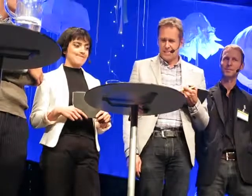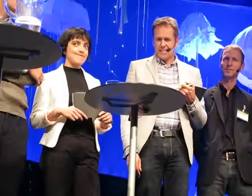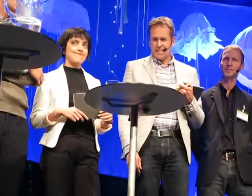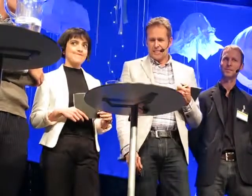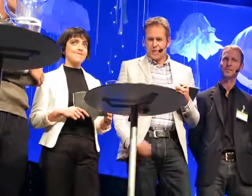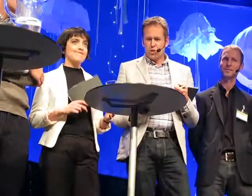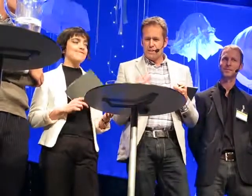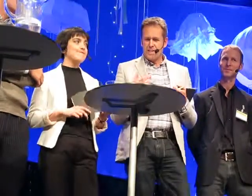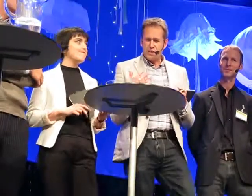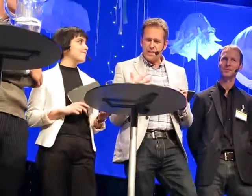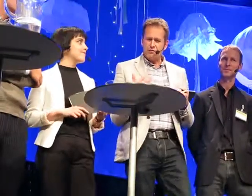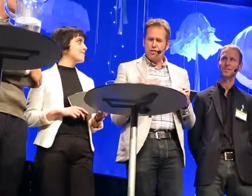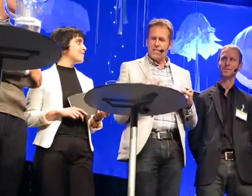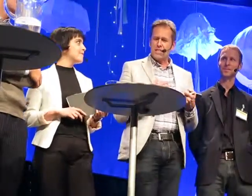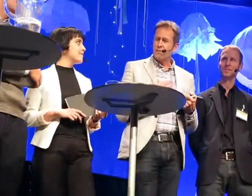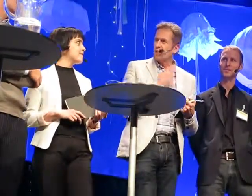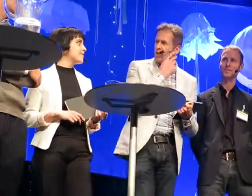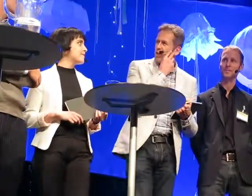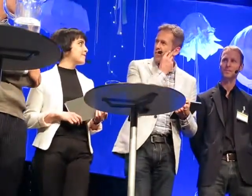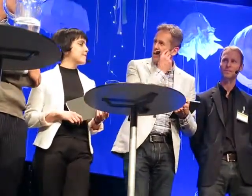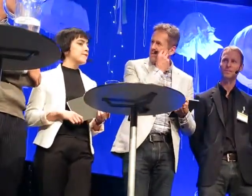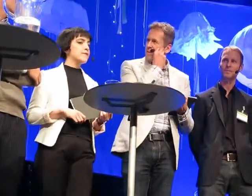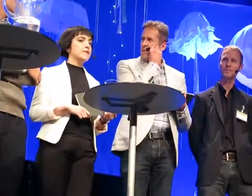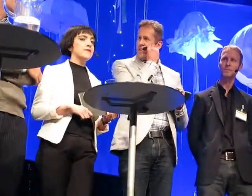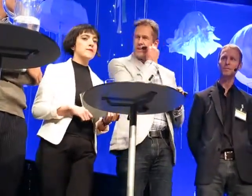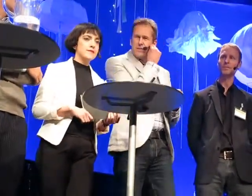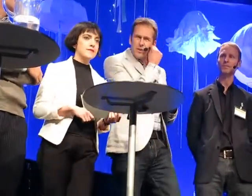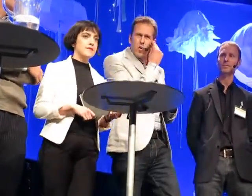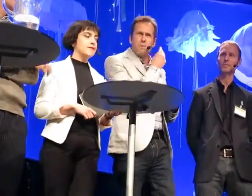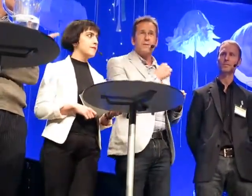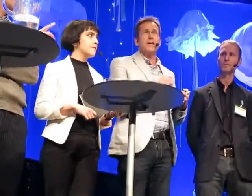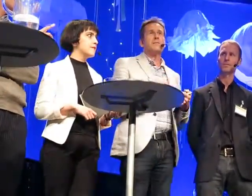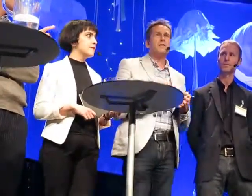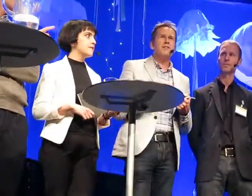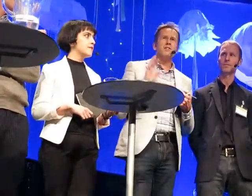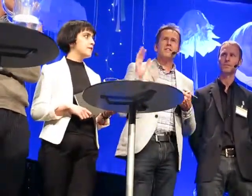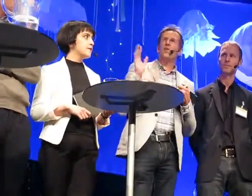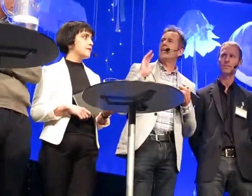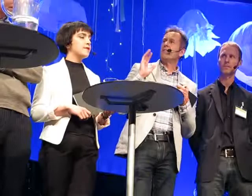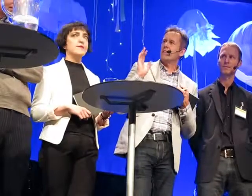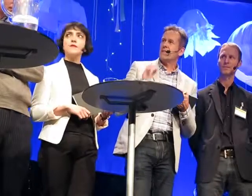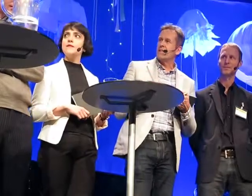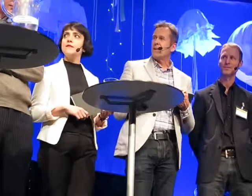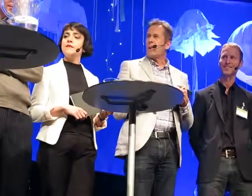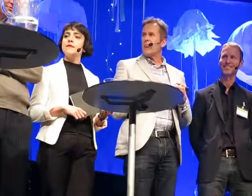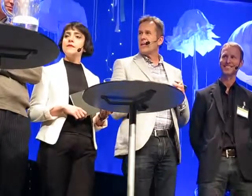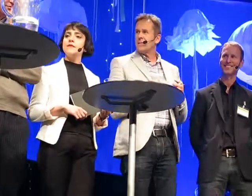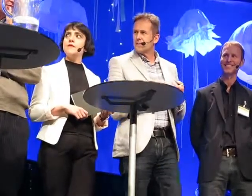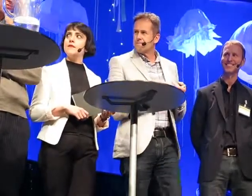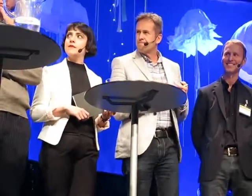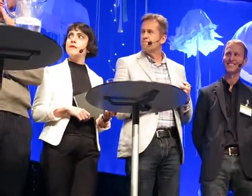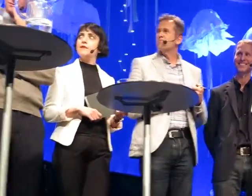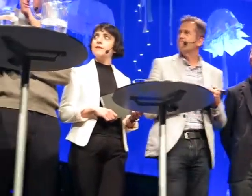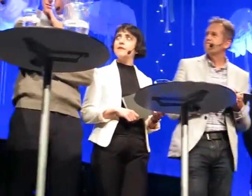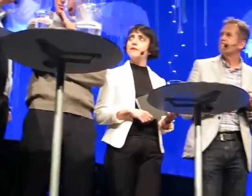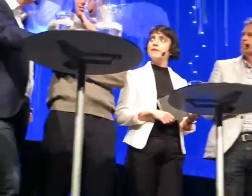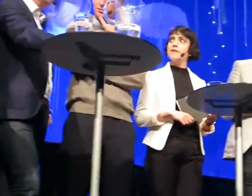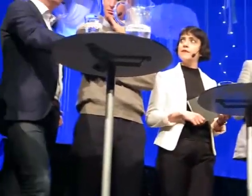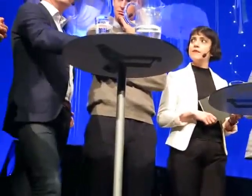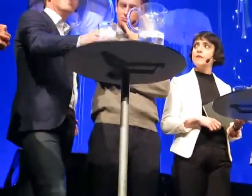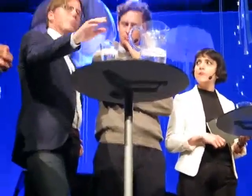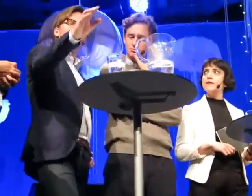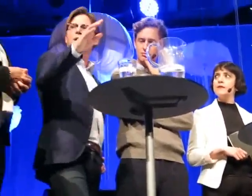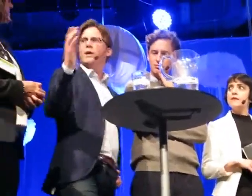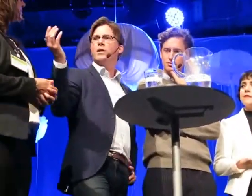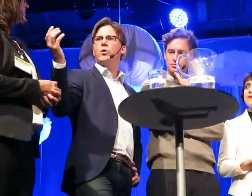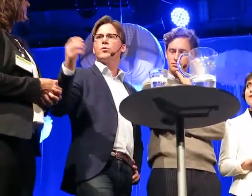Jag tycker att det är ett föredöme. Jag hoppas på det. Men jag okej, varför säger de inte direkt